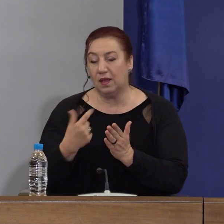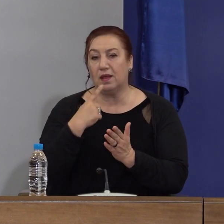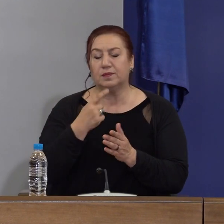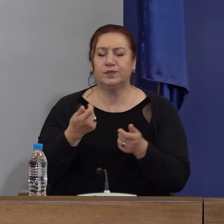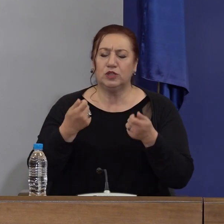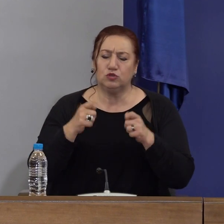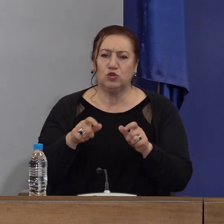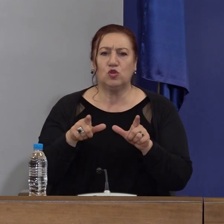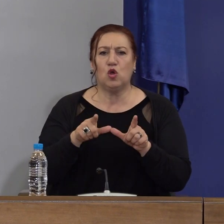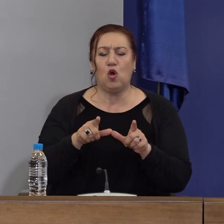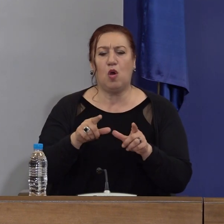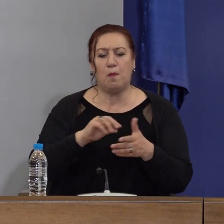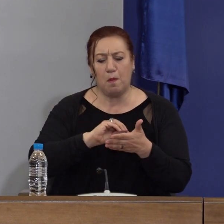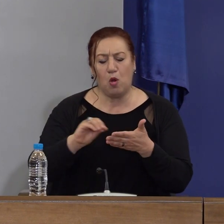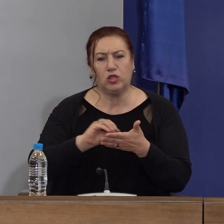мотивиран, аналитичен,